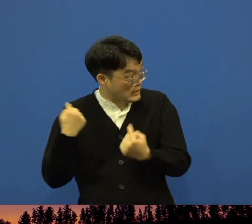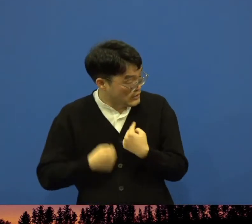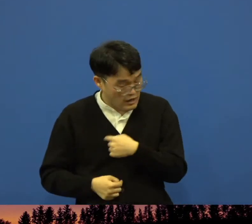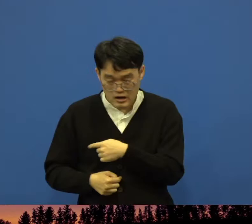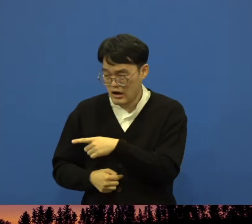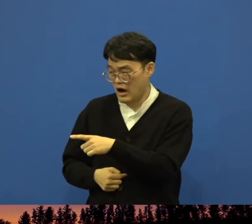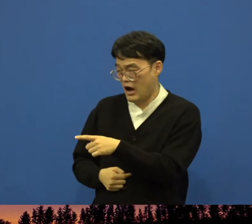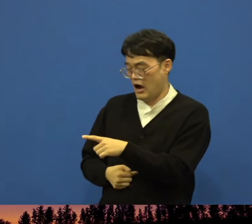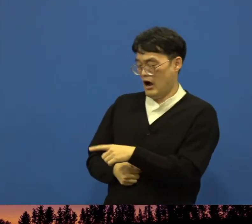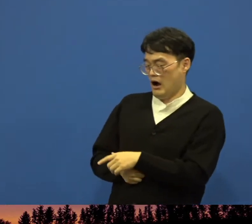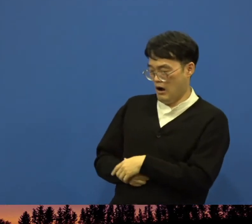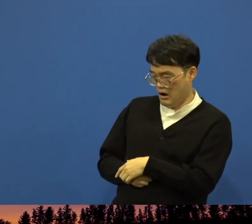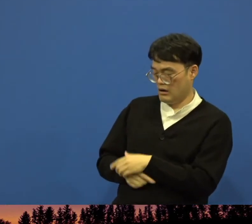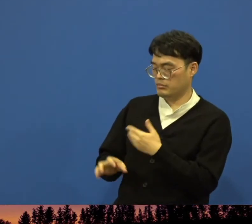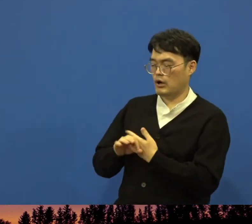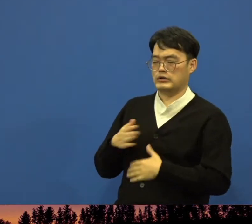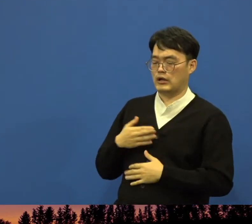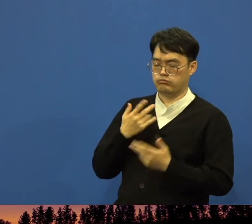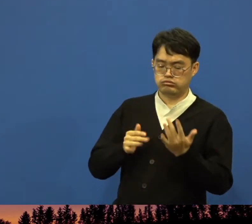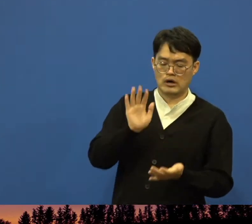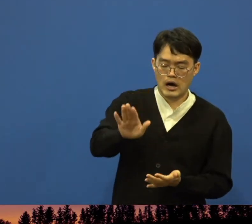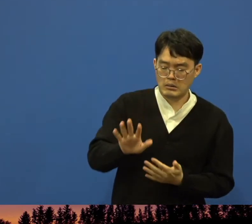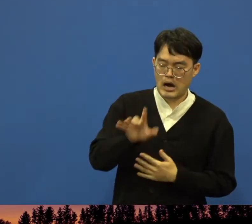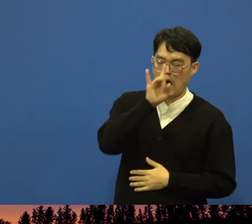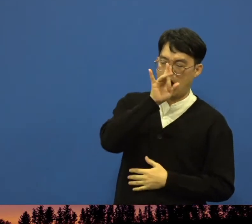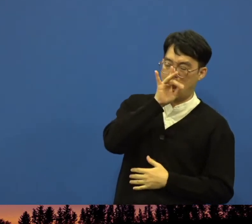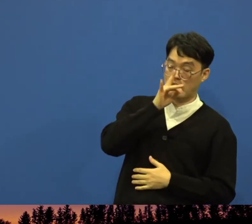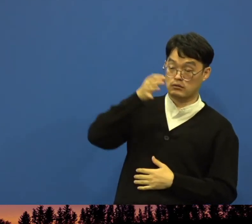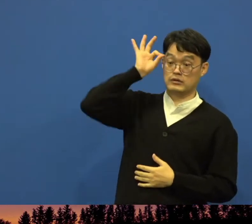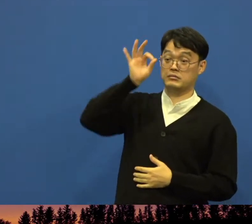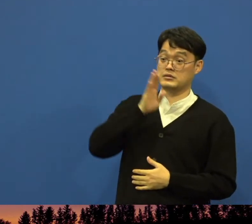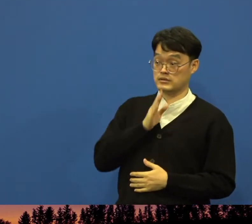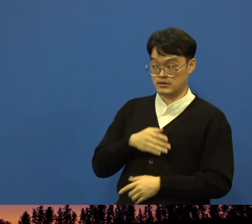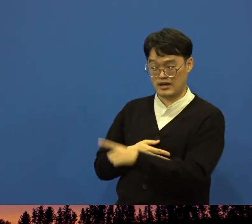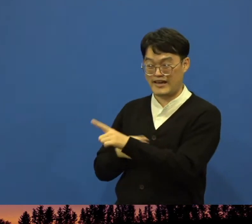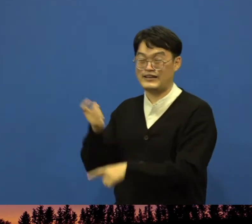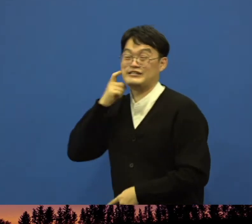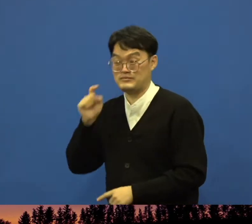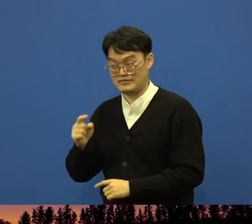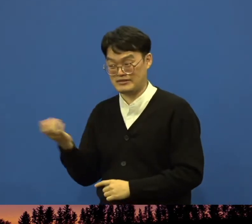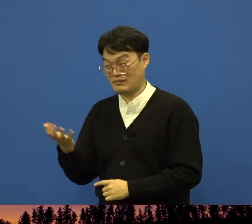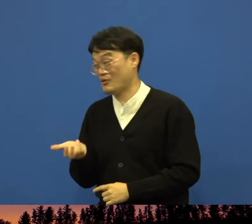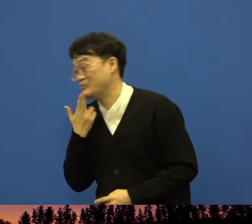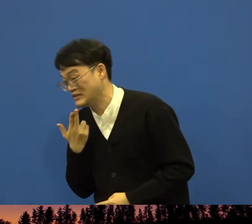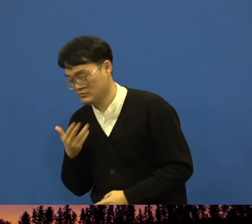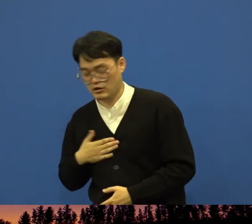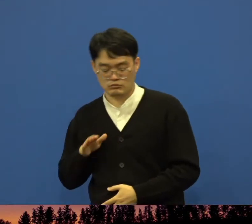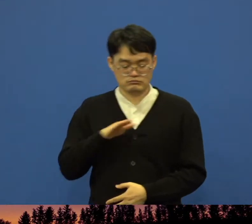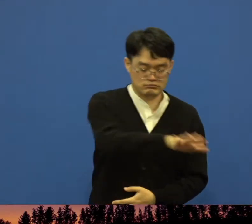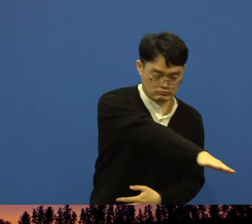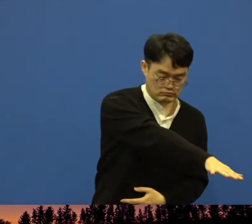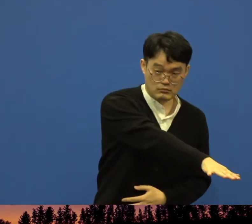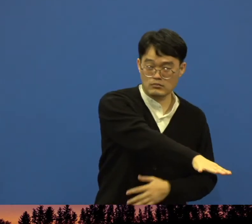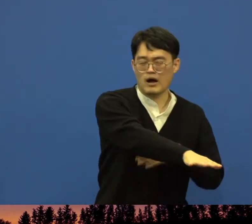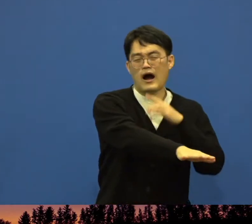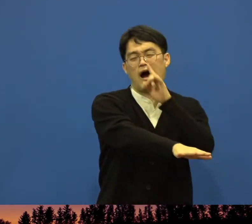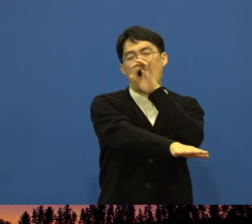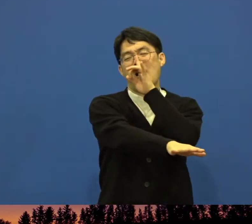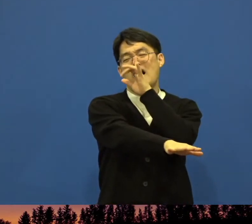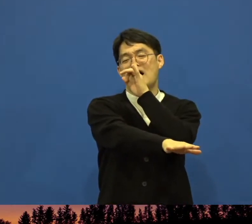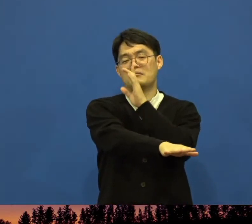보면 이제 나도 안 넣어야 되겠구나. 거짓말이지. 그거 나도 한번 넣어봐야 되겠다. 그러면 안 되죠. 그죠? 그럼